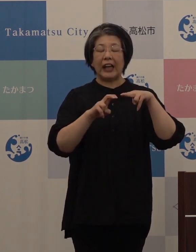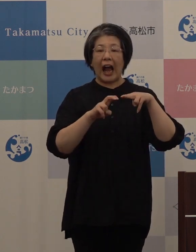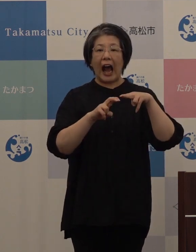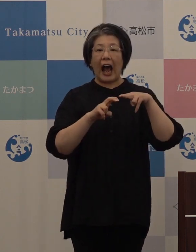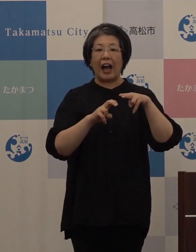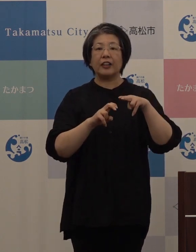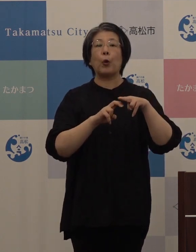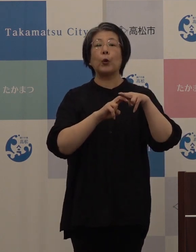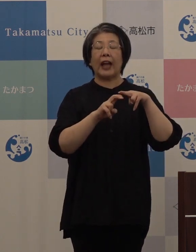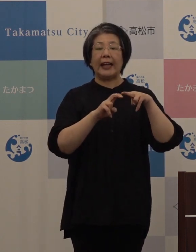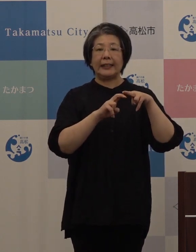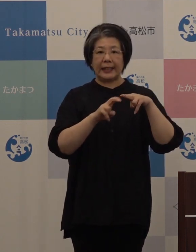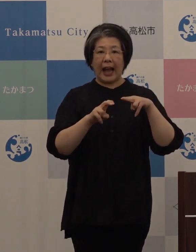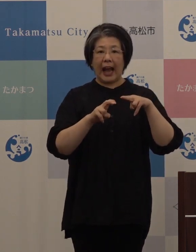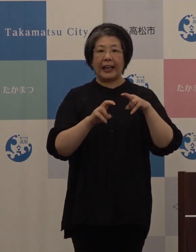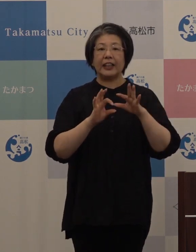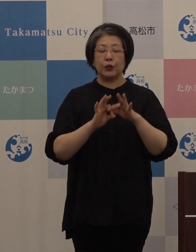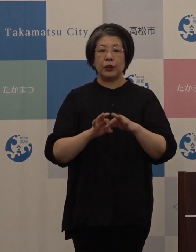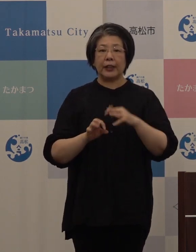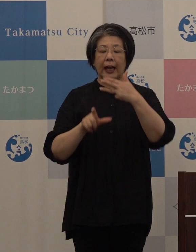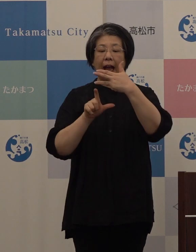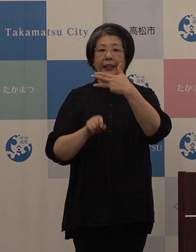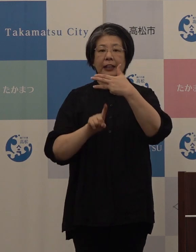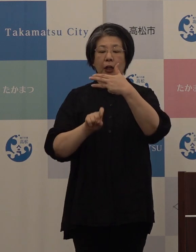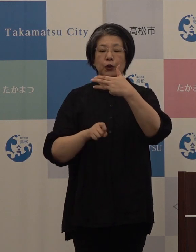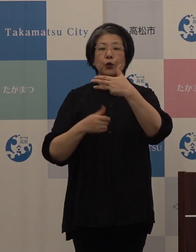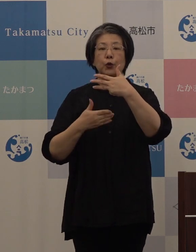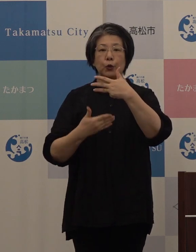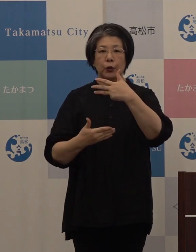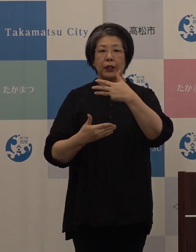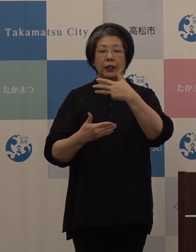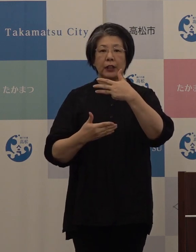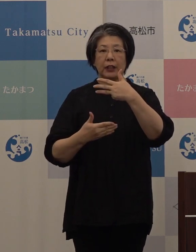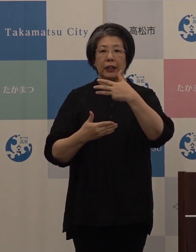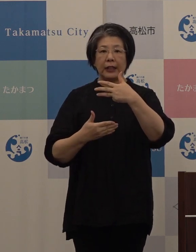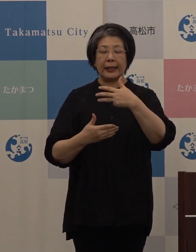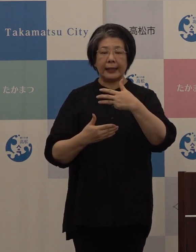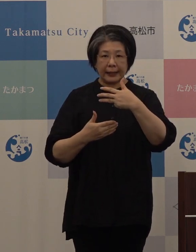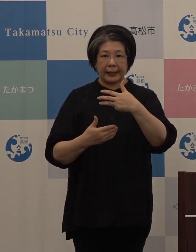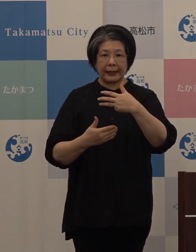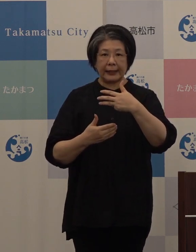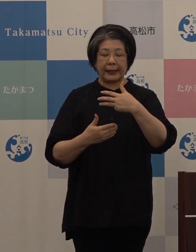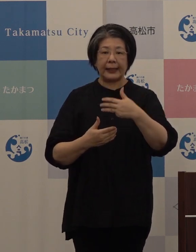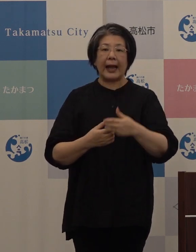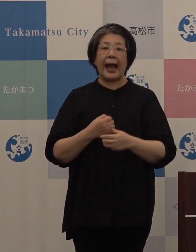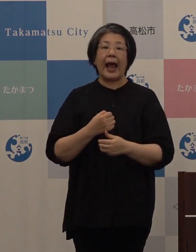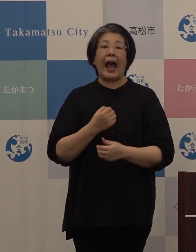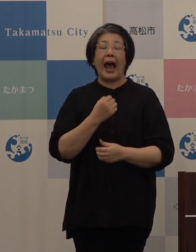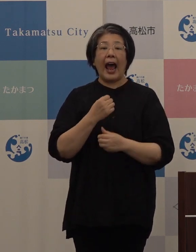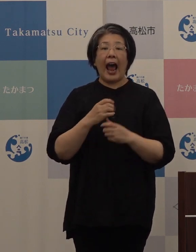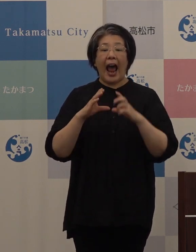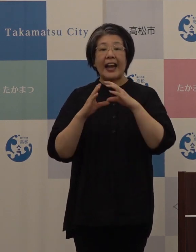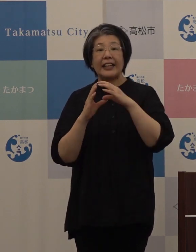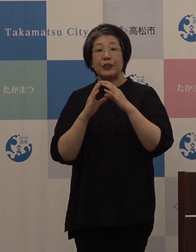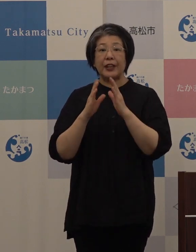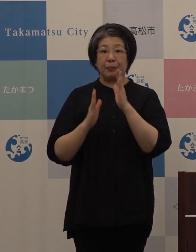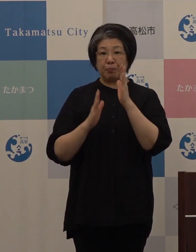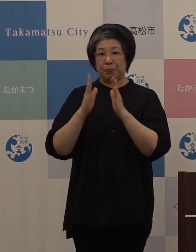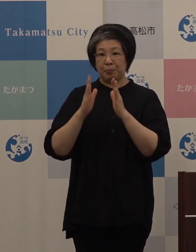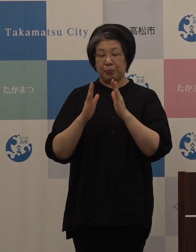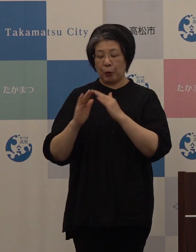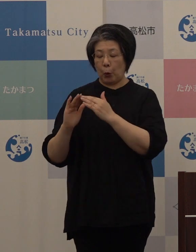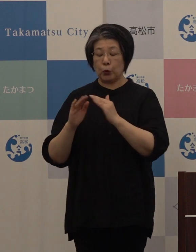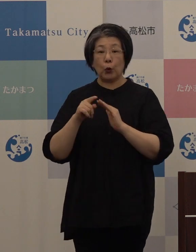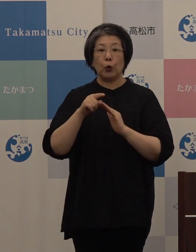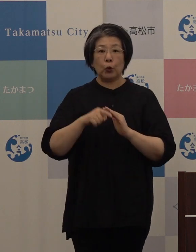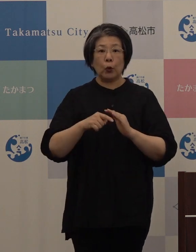います。8月19日に、立林町のですね、踏切で、再びですね、遮断